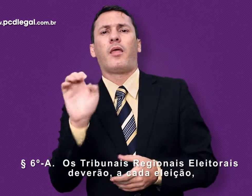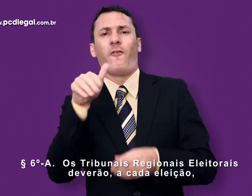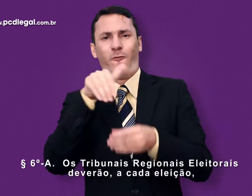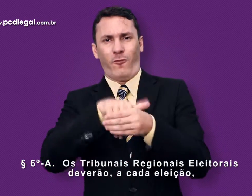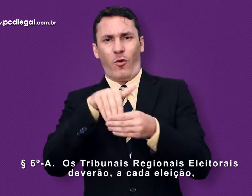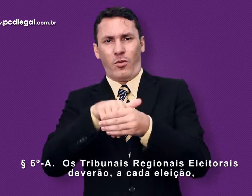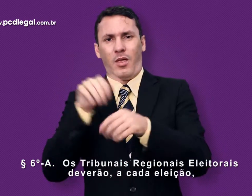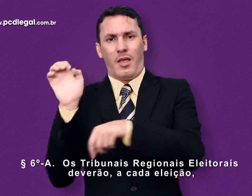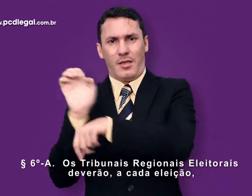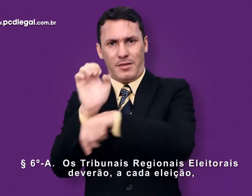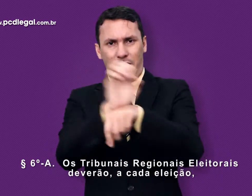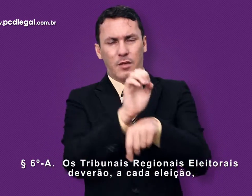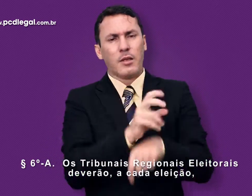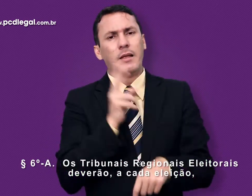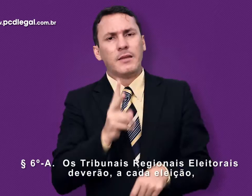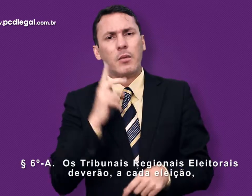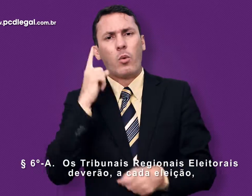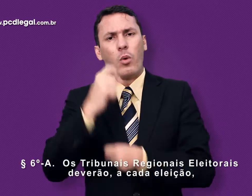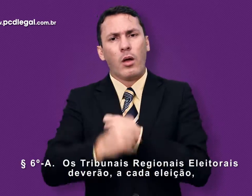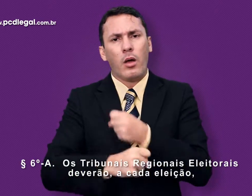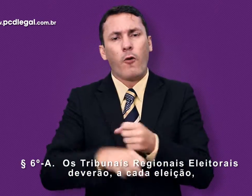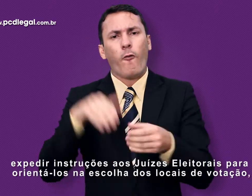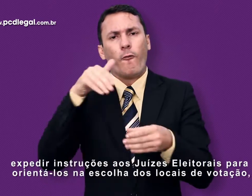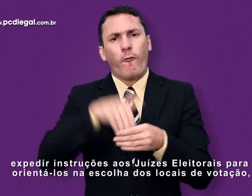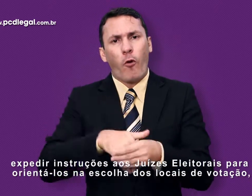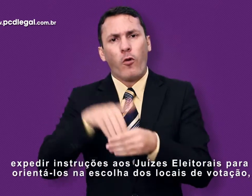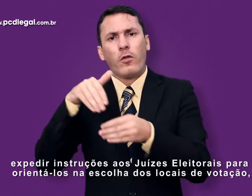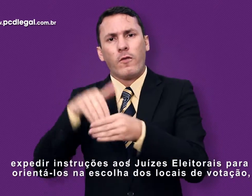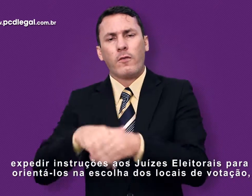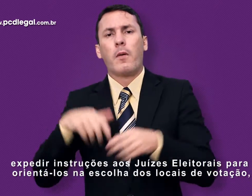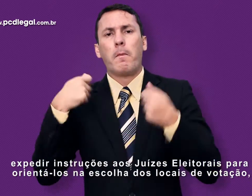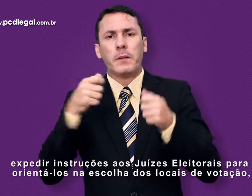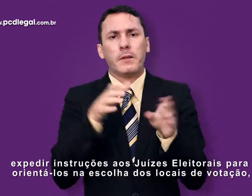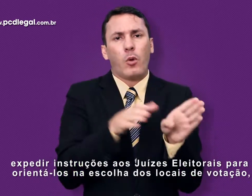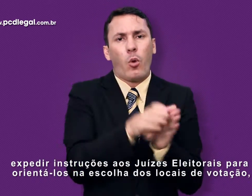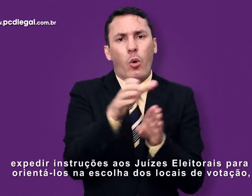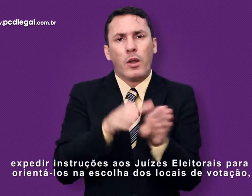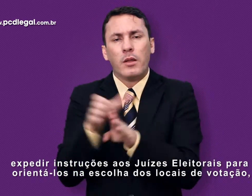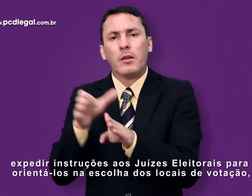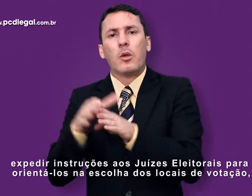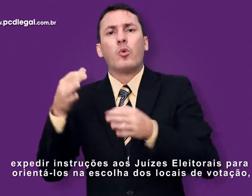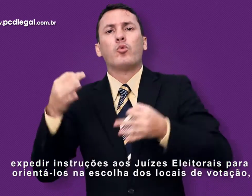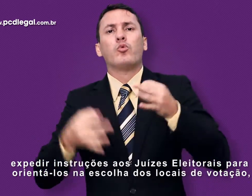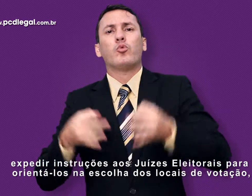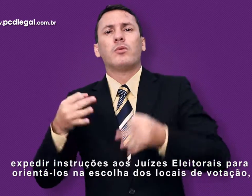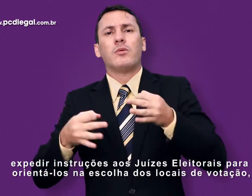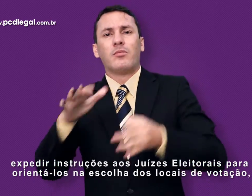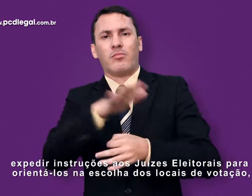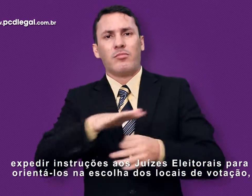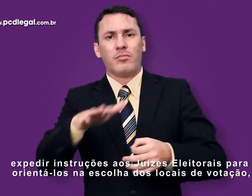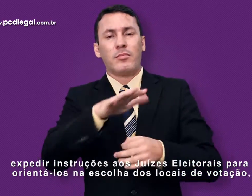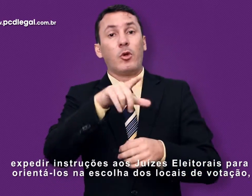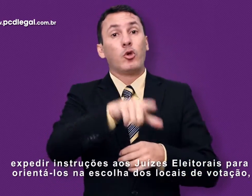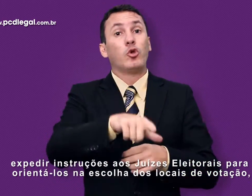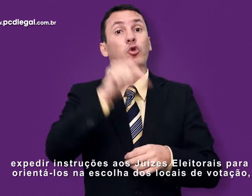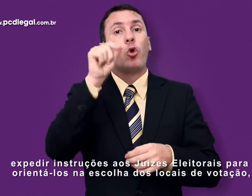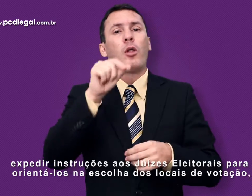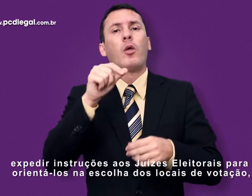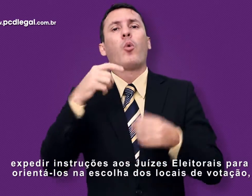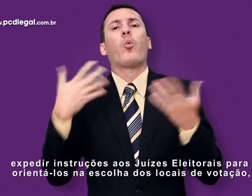eleitorais deverão, a cada eleição, expedir instruções aos juízes eleitorais para orientá-los na escolha dos locais